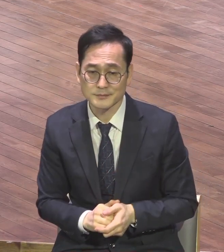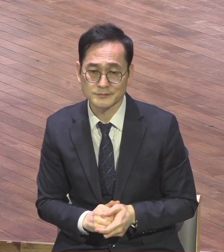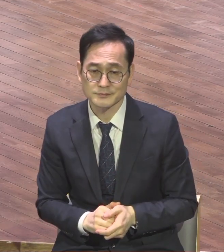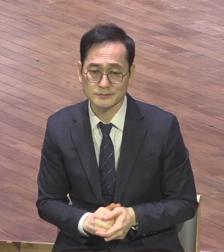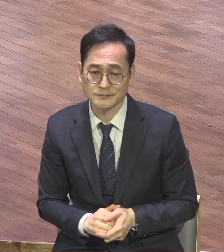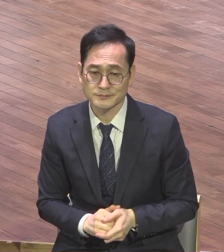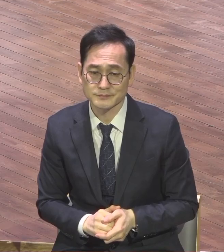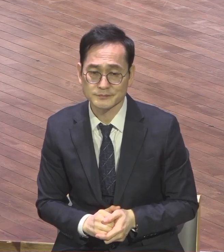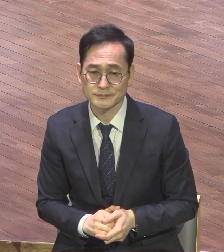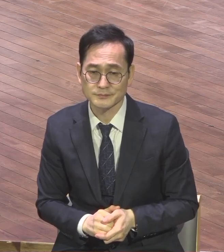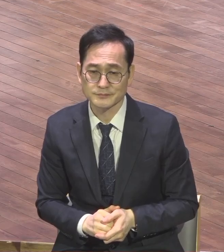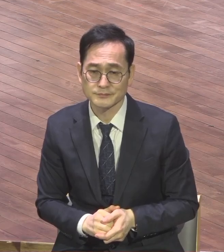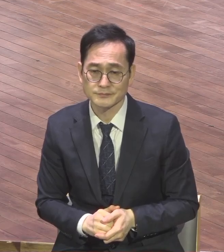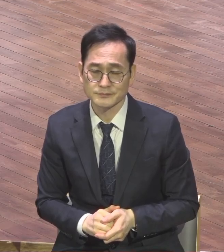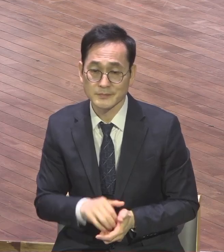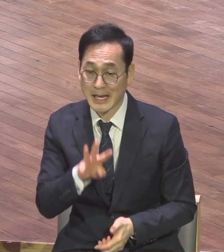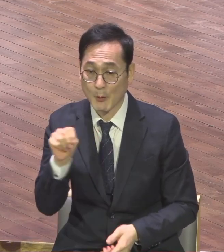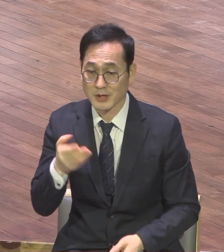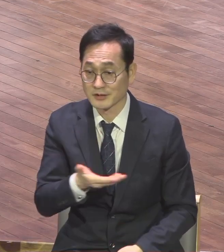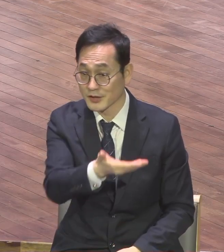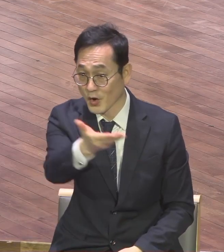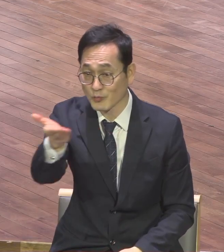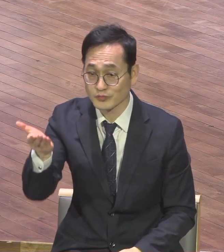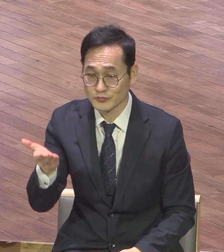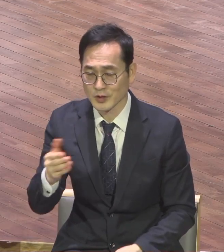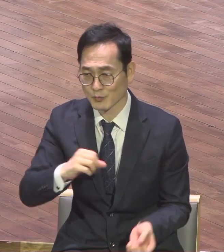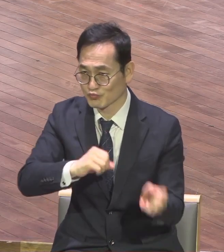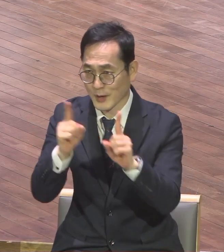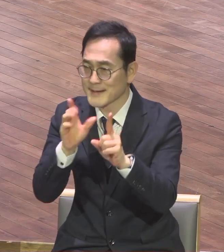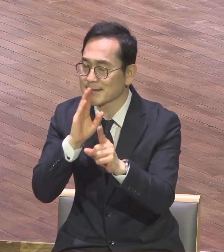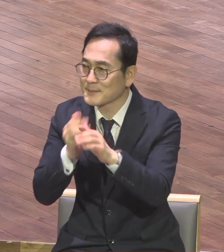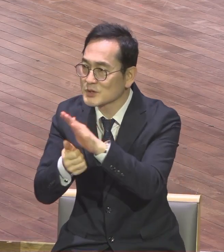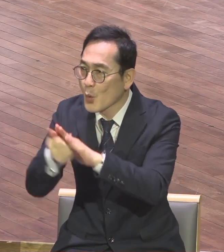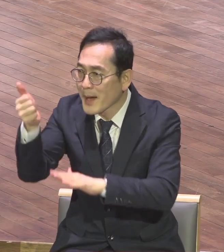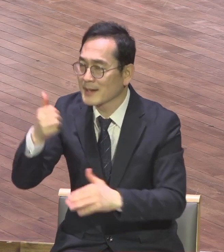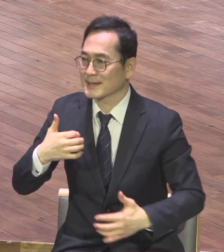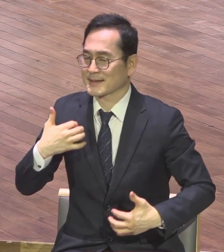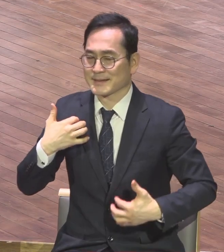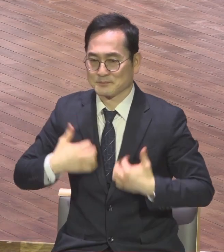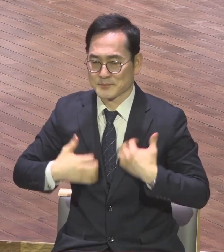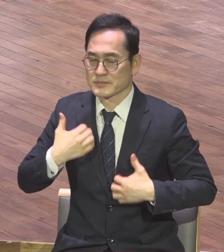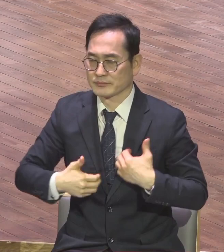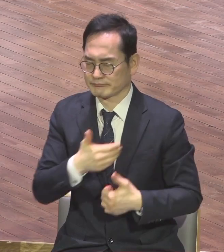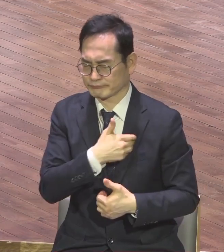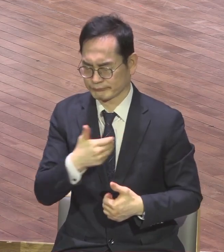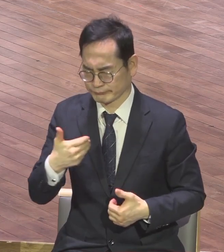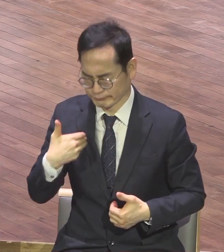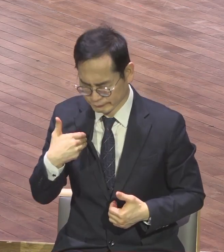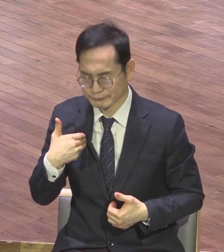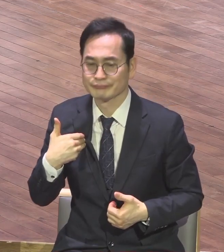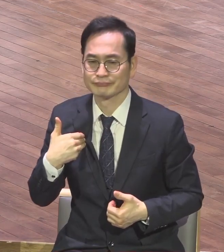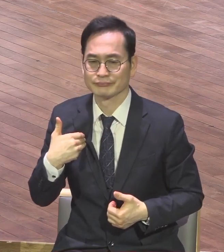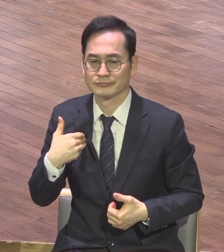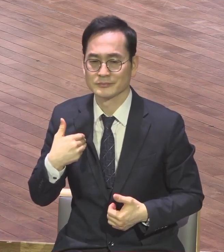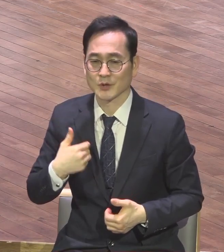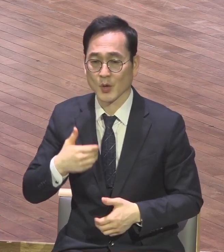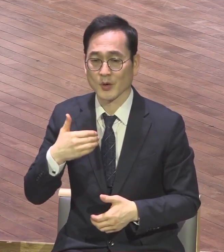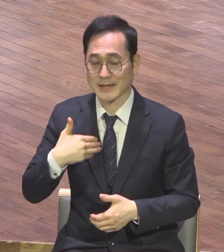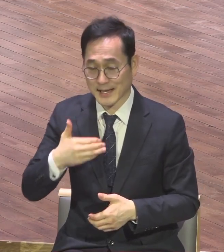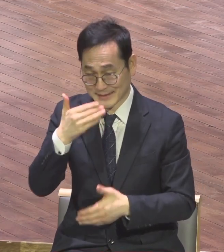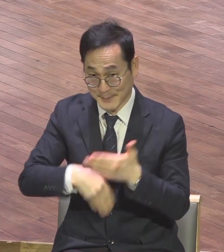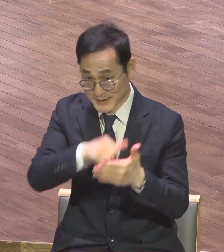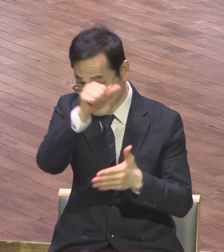우리 모든 예언 가족들은 부활의 참 소망과 기쁨을 충만히 누리면서 나의 남은 삶을